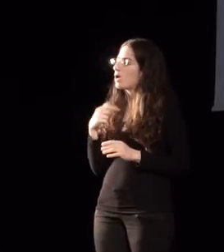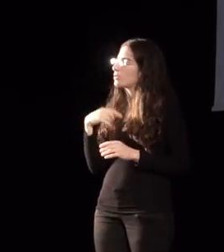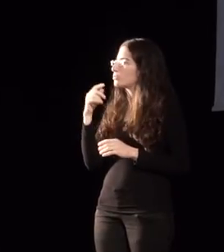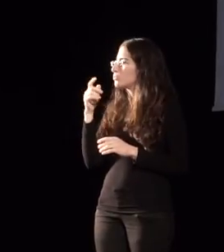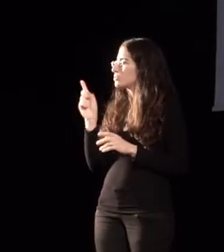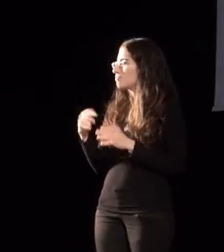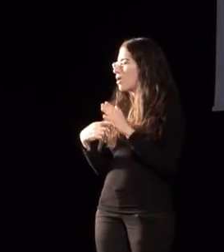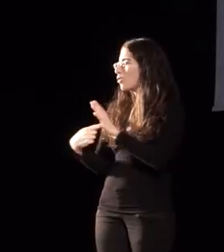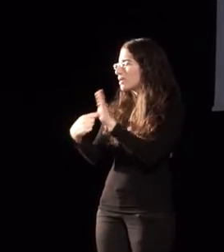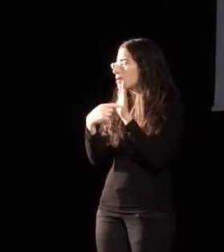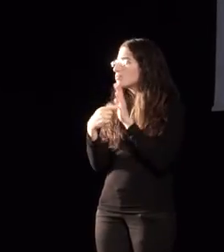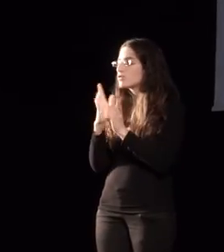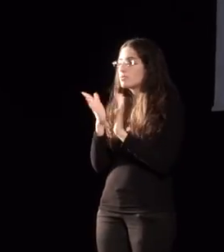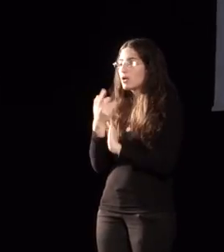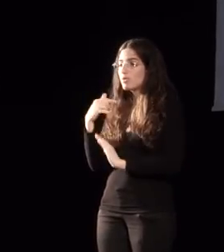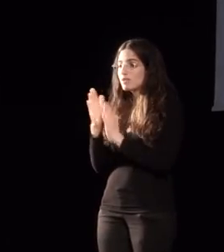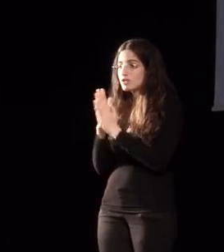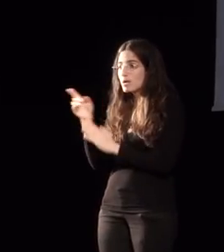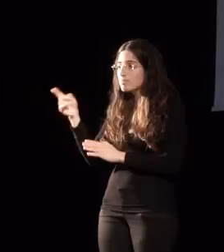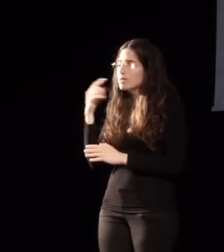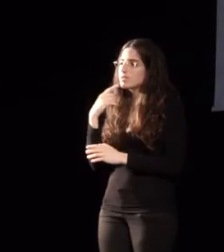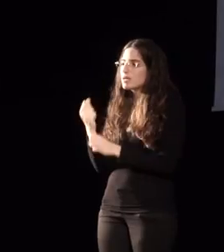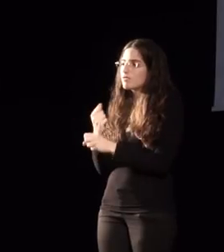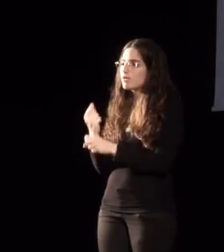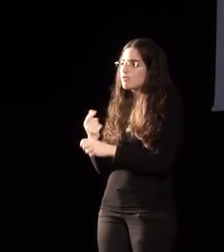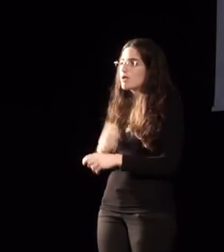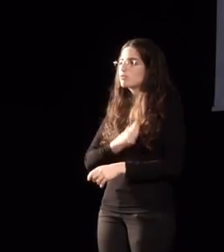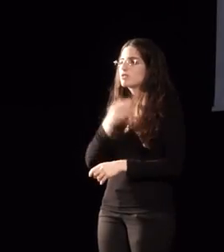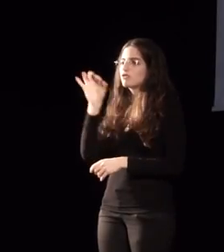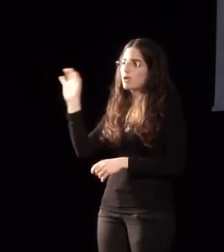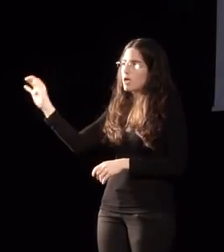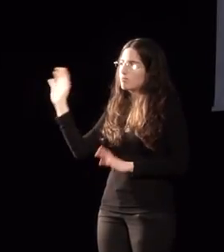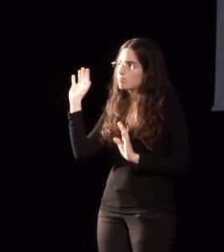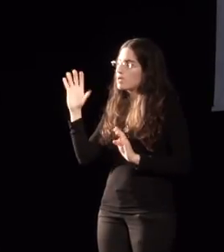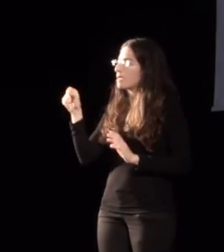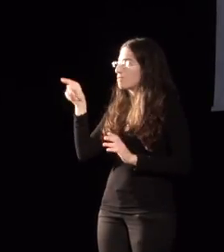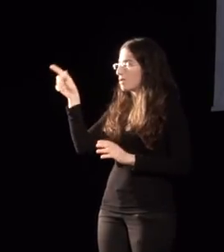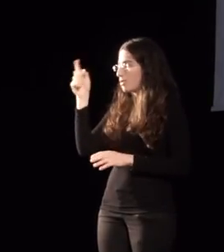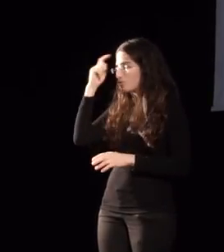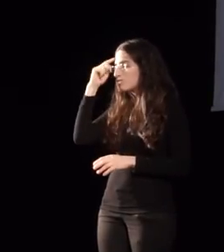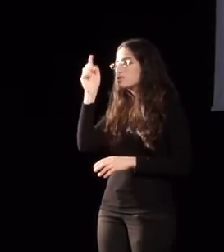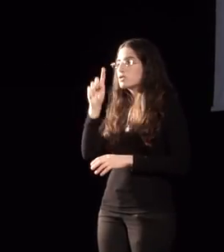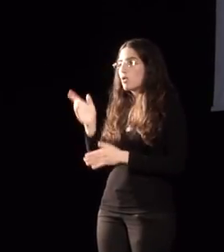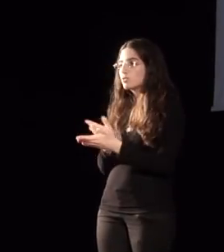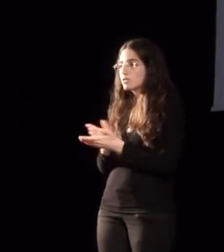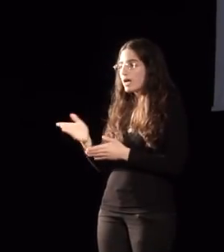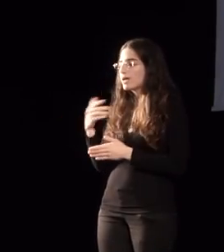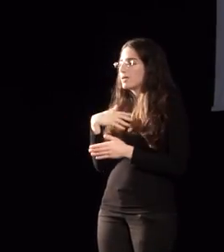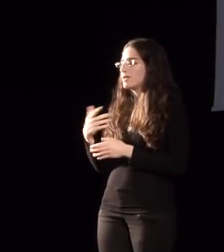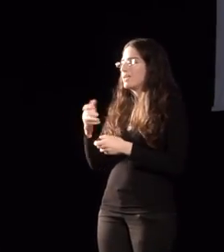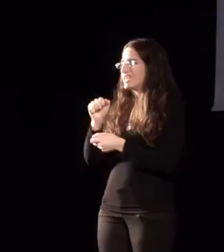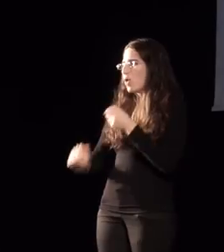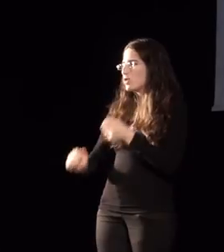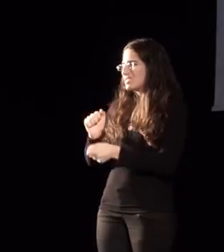צריכים להראות להם שכל מה שאנחנו מבקשים מהם זה לפעול לפי המוסר שלהם. כי אם אתה חושב שזה לא מוסרי לגרוס